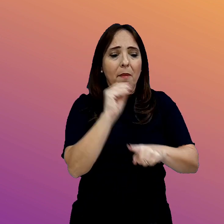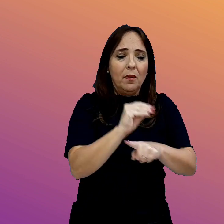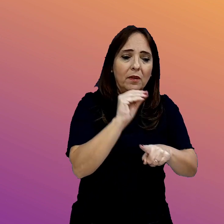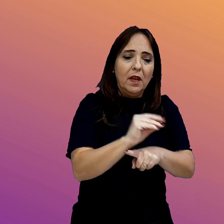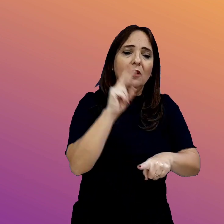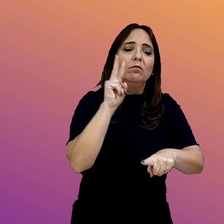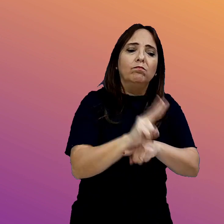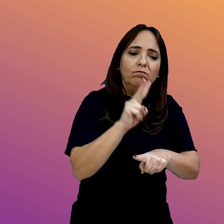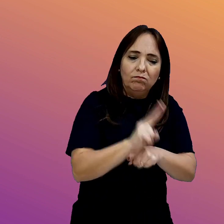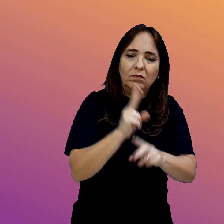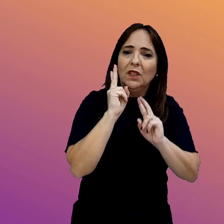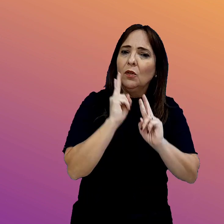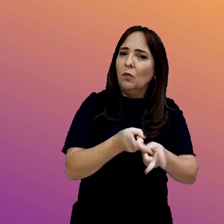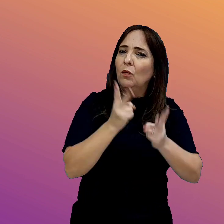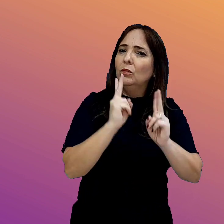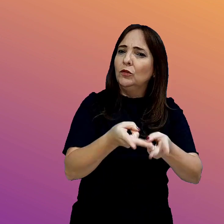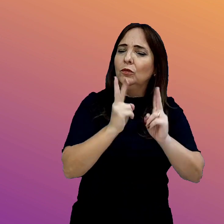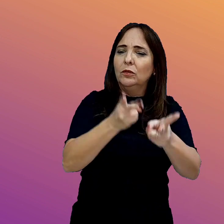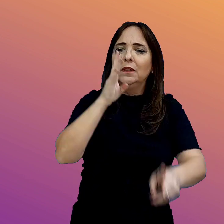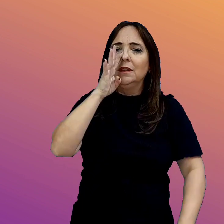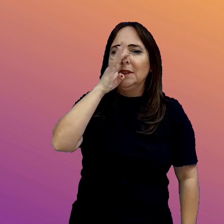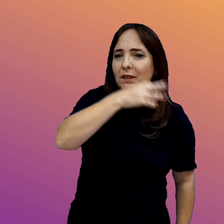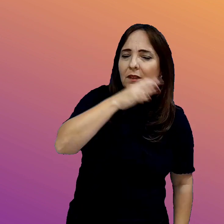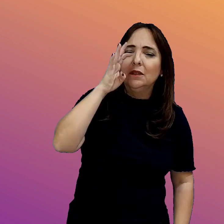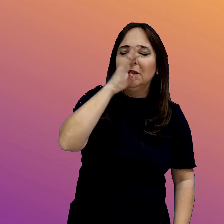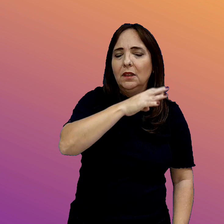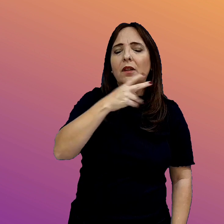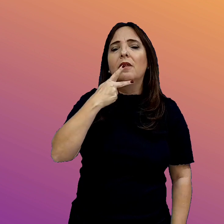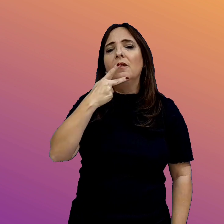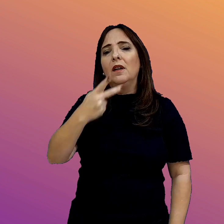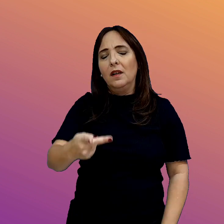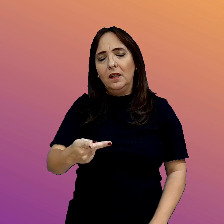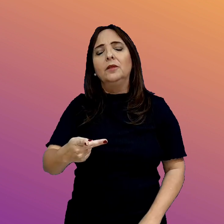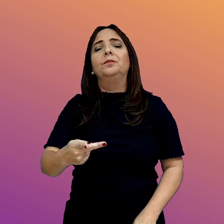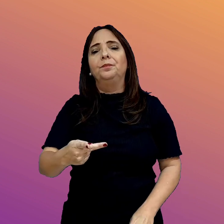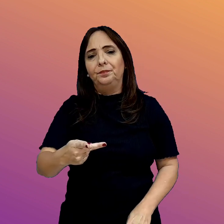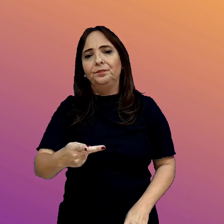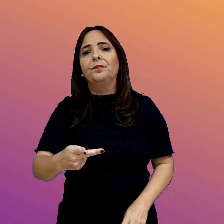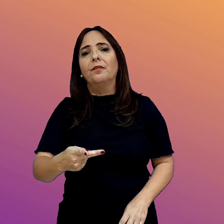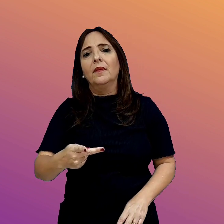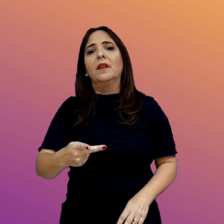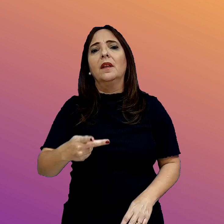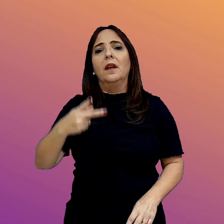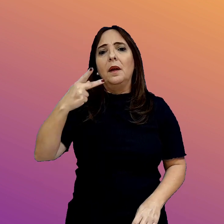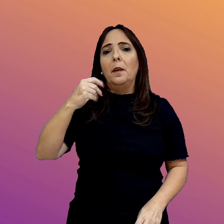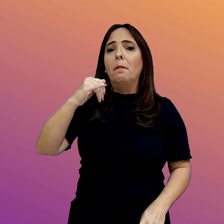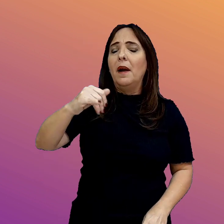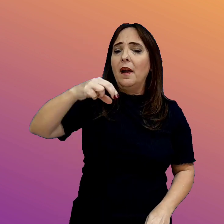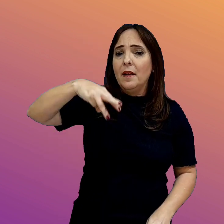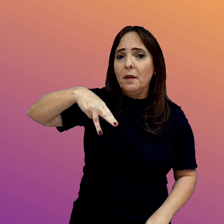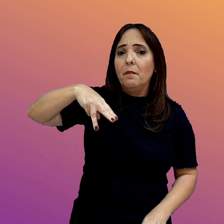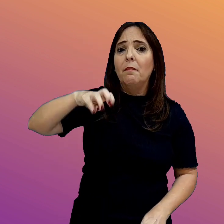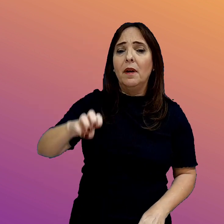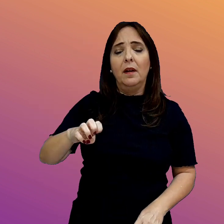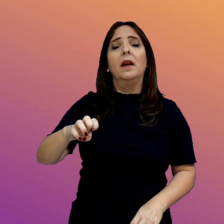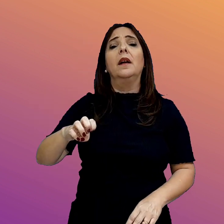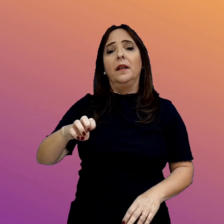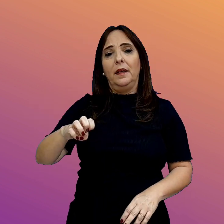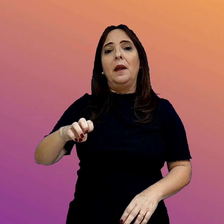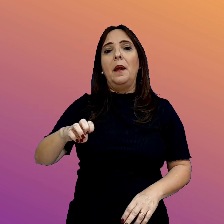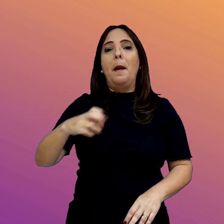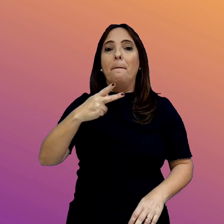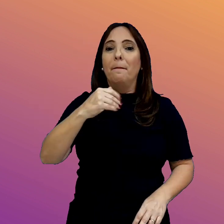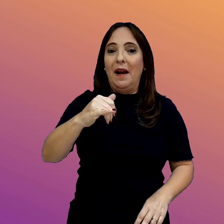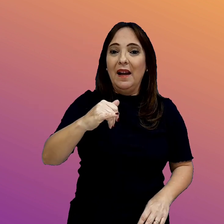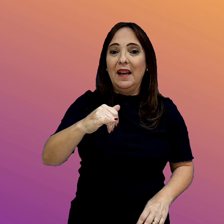dito nas minhas pregações, às vezes, preciso for, pai e mãe, se preciso for, vão ao inferno buscar os seus filhos de volta,